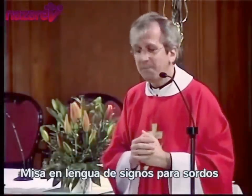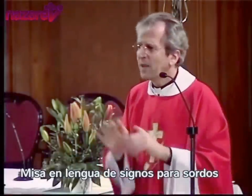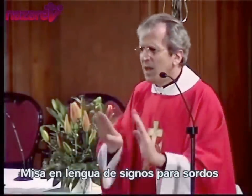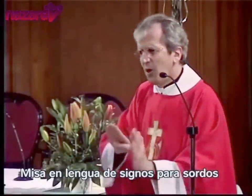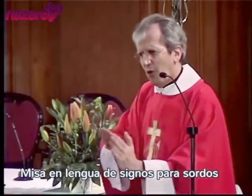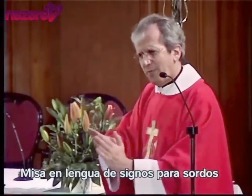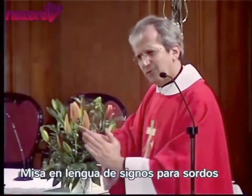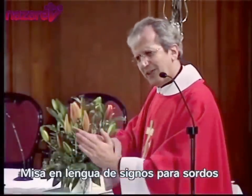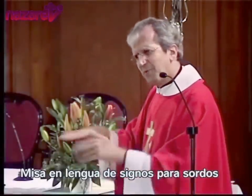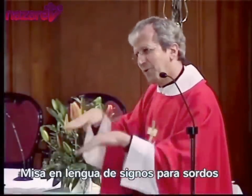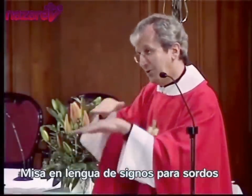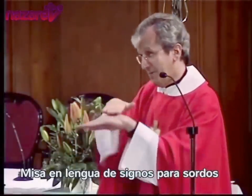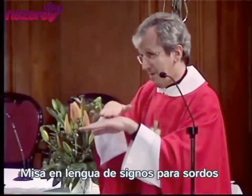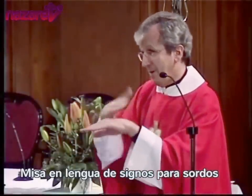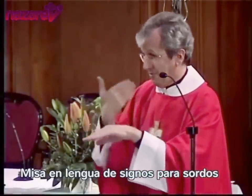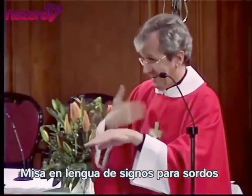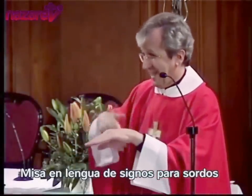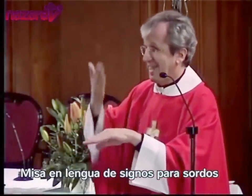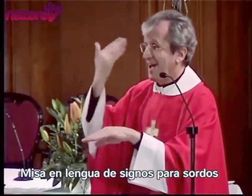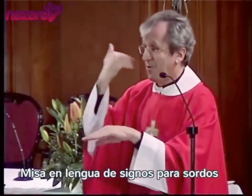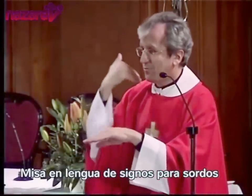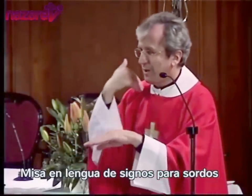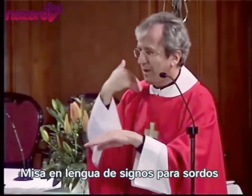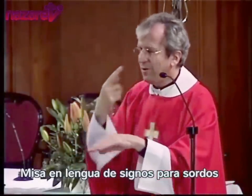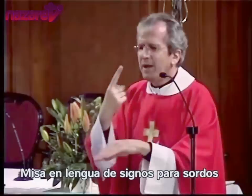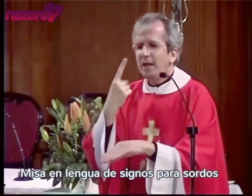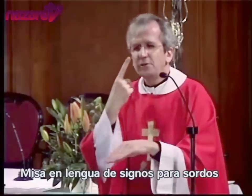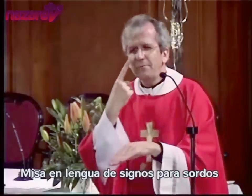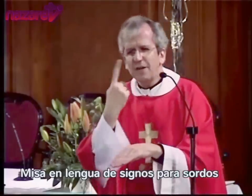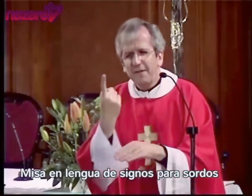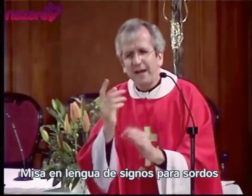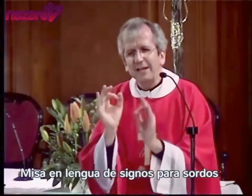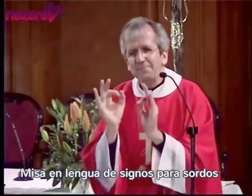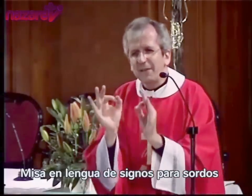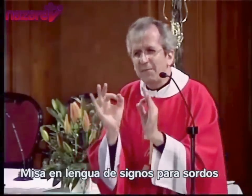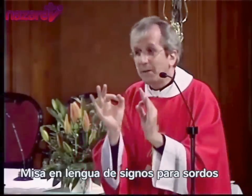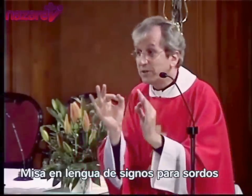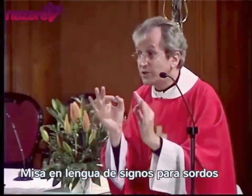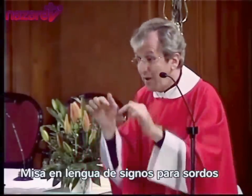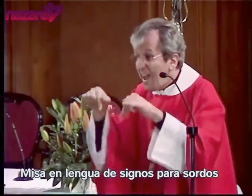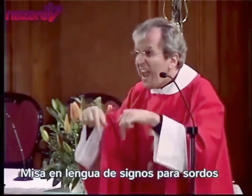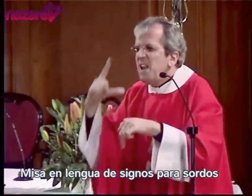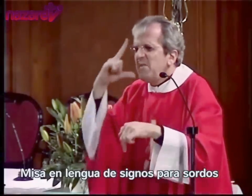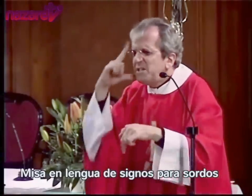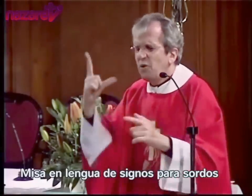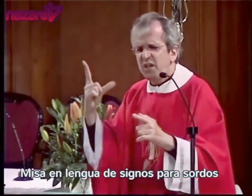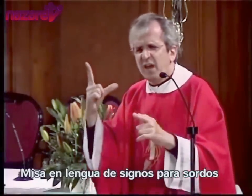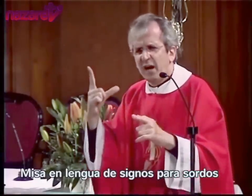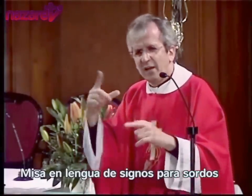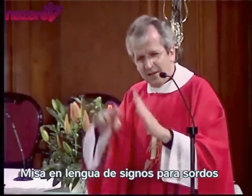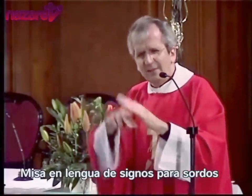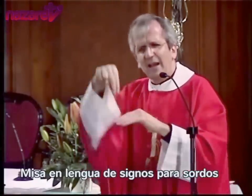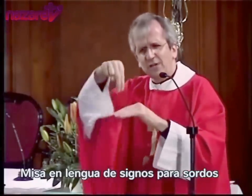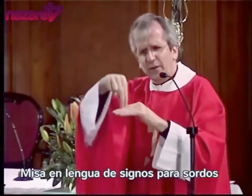sucesores, ¿eh? Hoy vamos a dejar un poquito el tema del perdón, que ya lo hemos hablado, y nos vamos a fijar especialmente, pues eso, el mismo